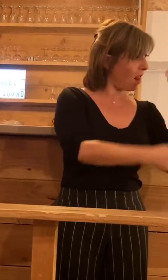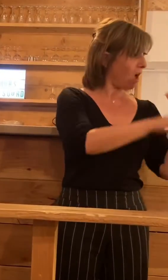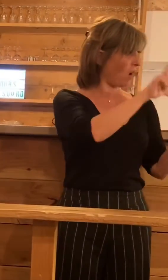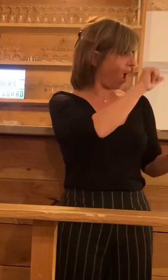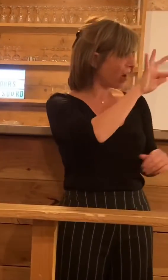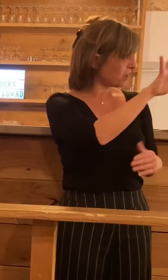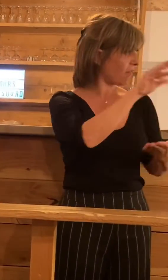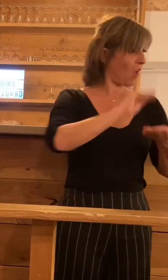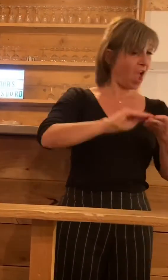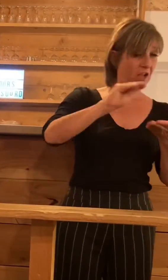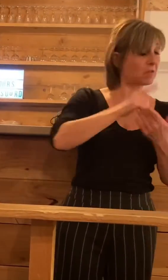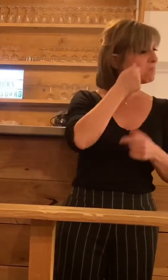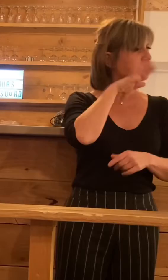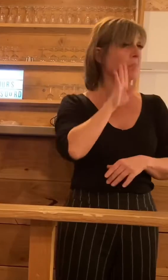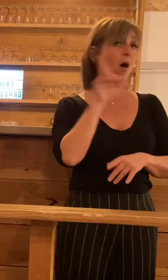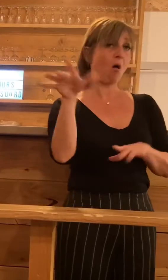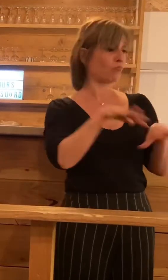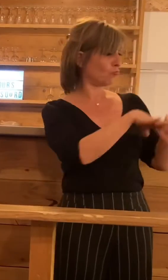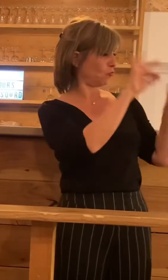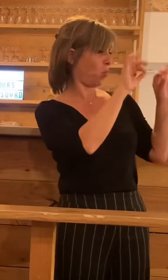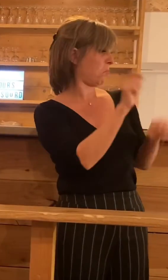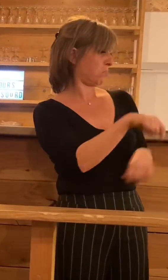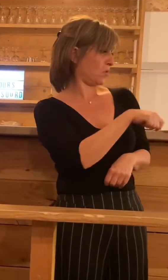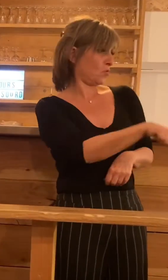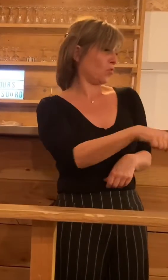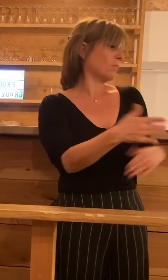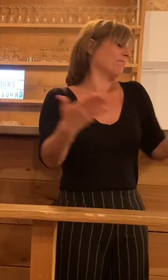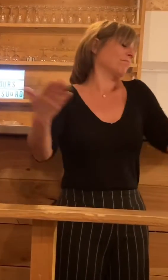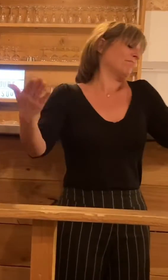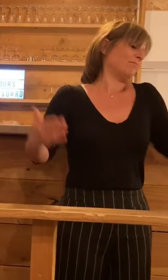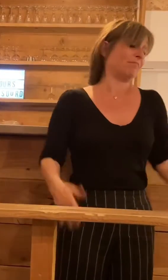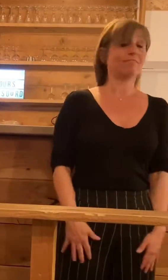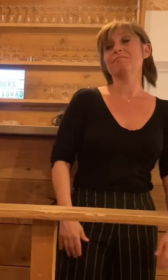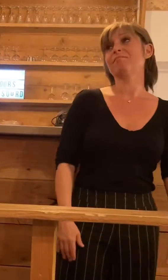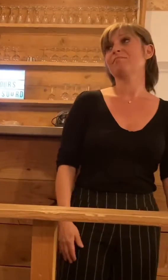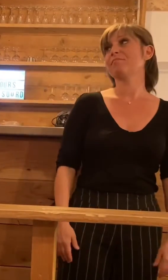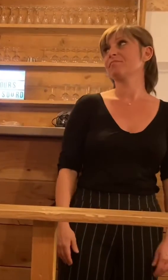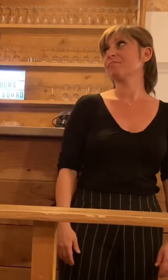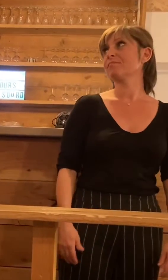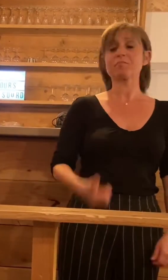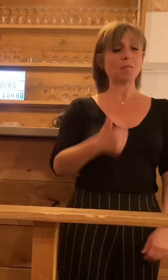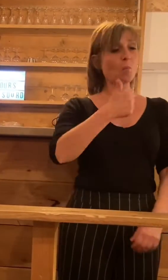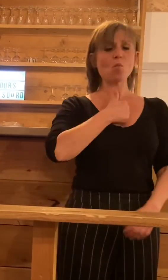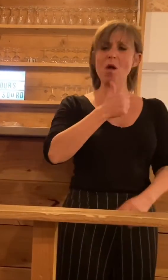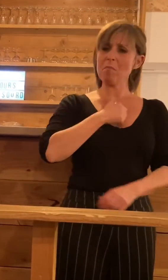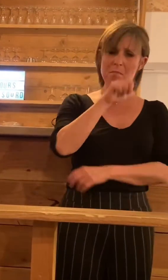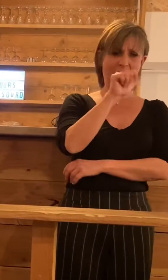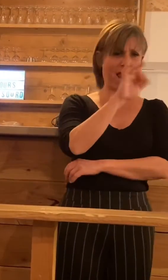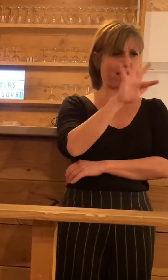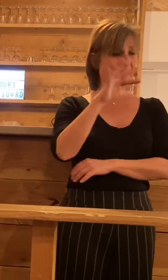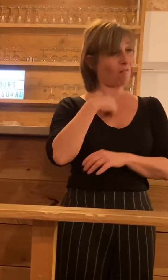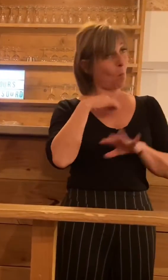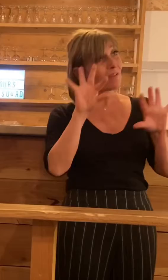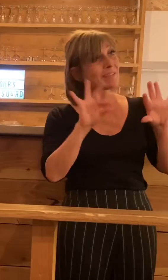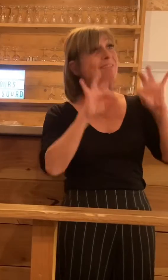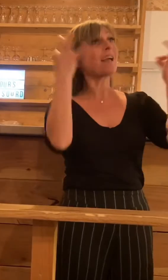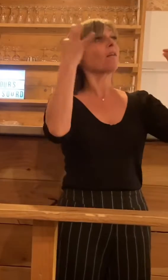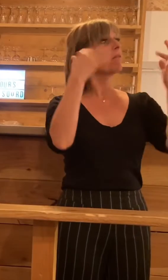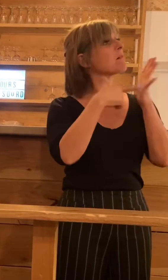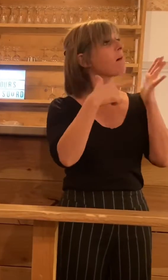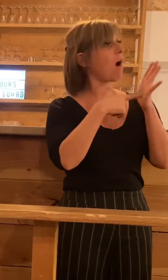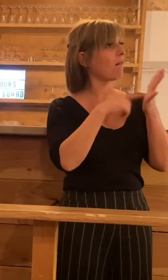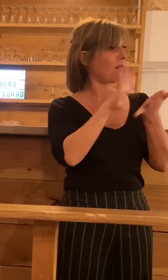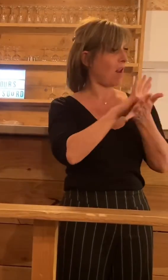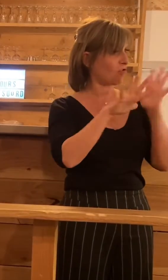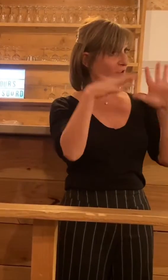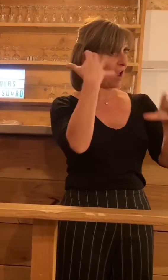pas eu de souci en fait. Voilà, c'est surtout ça en fait. Tu sais, j'ai découvert la langue des signes que vers l'âge de 15 ans. Voilà,